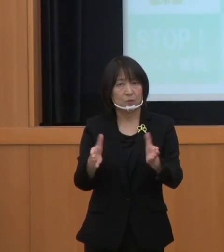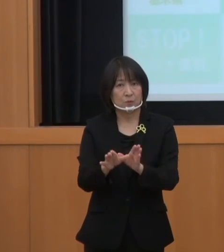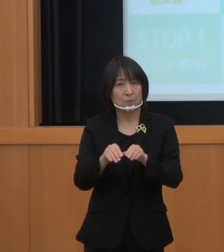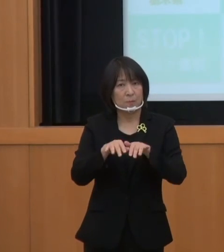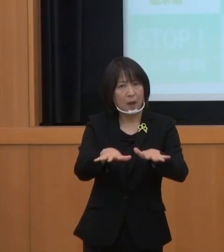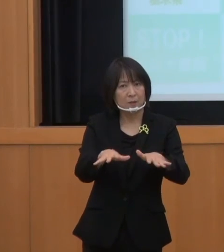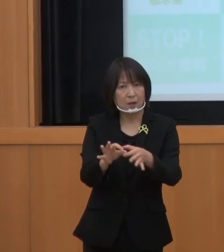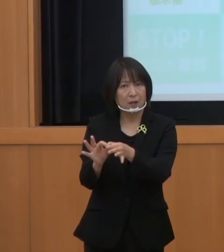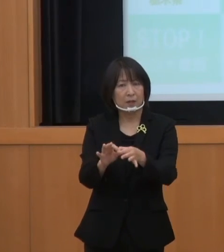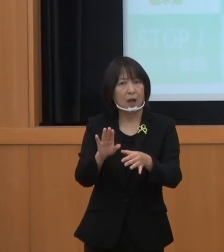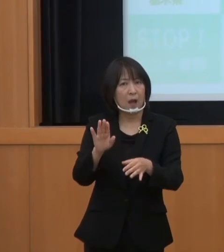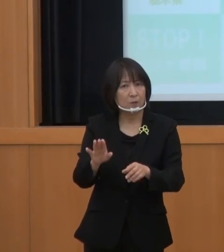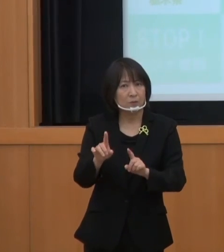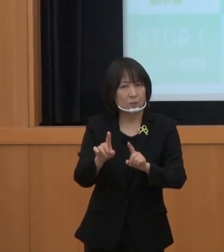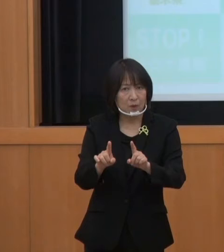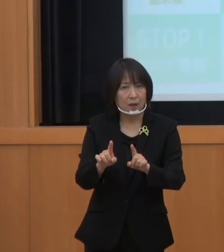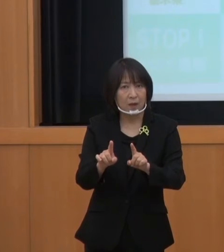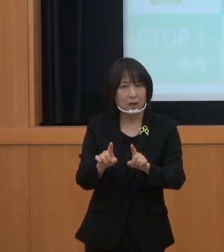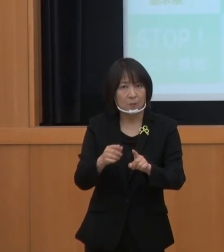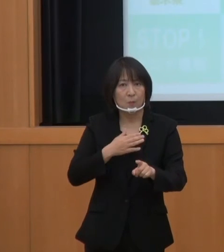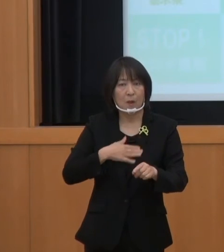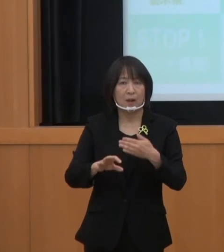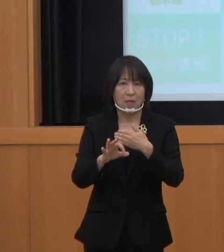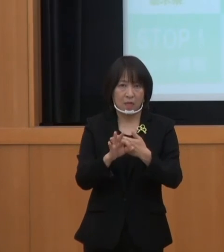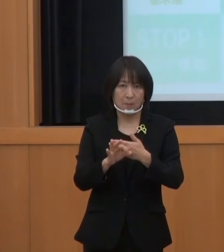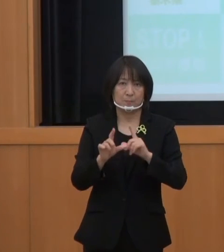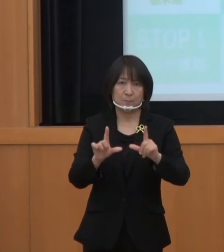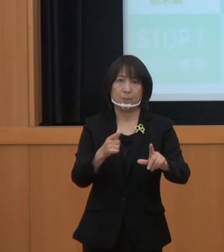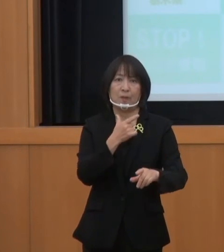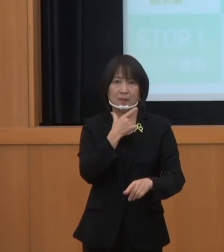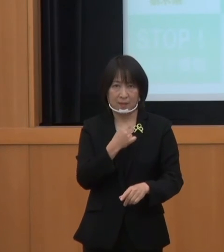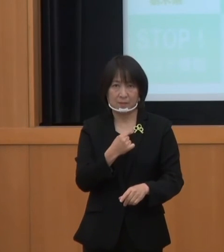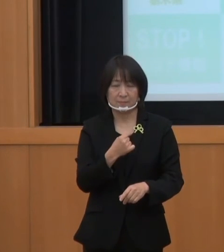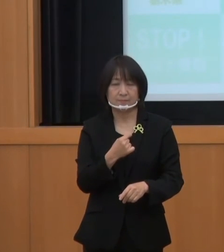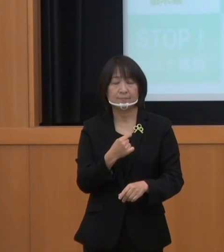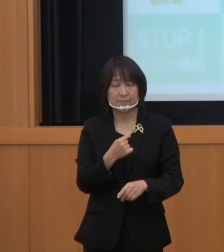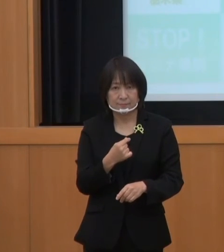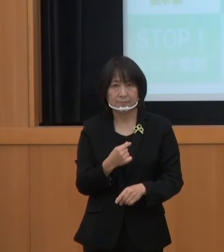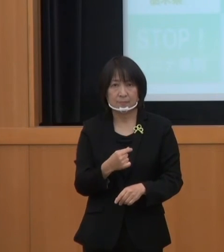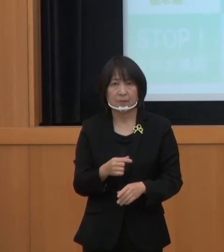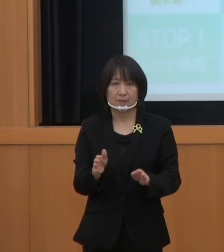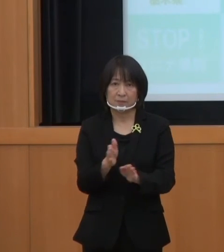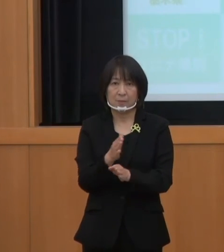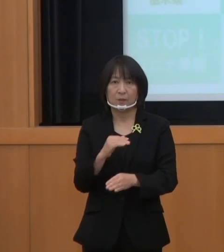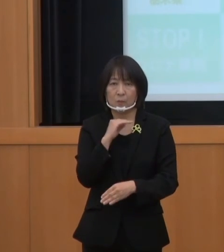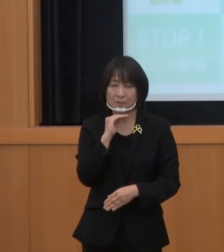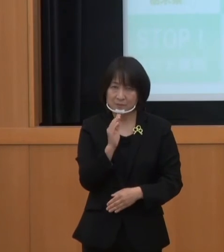ということであれば発表させていただきたいと思いますので、今しばらくお待ちいただければと思います。